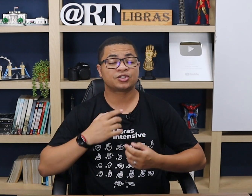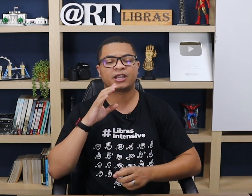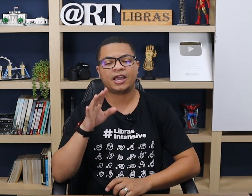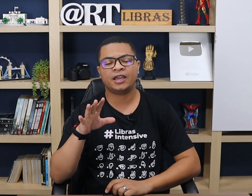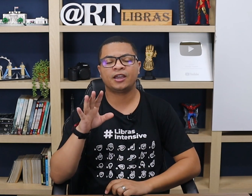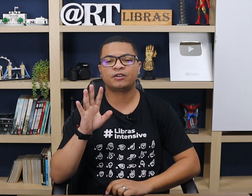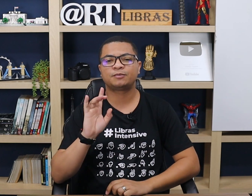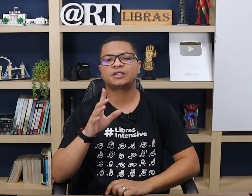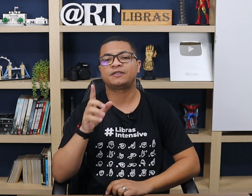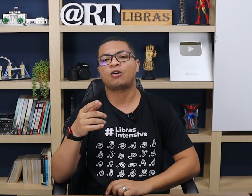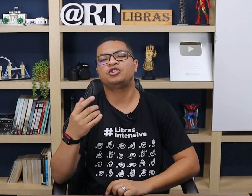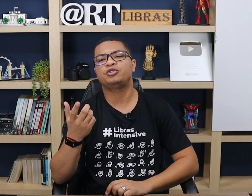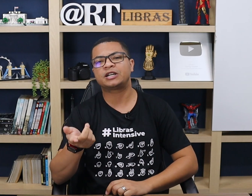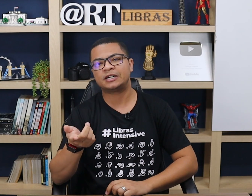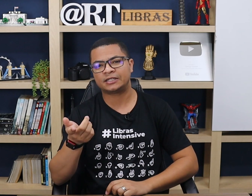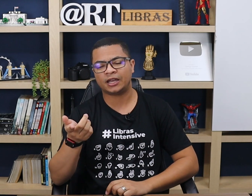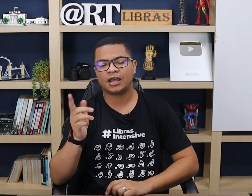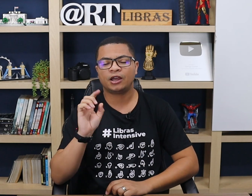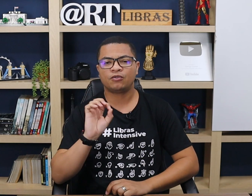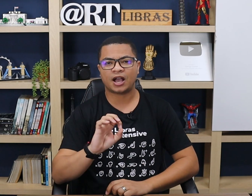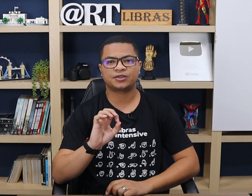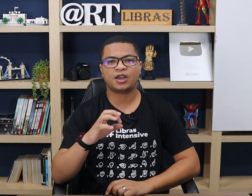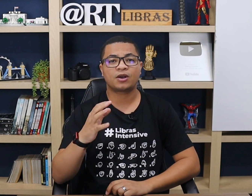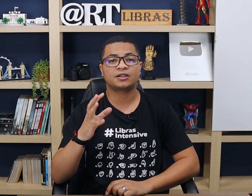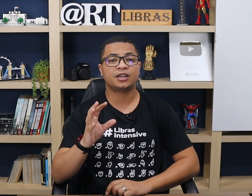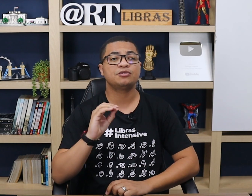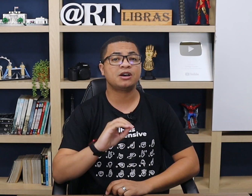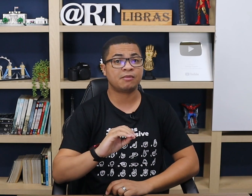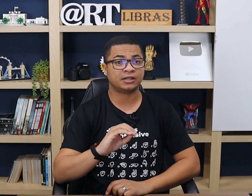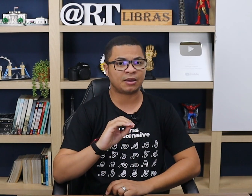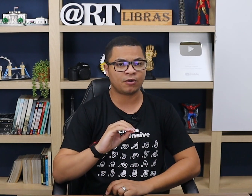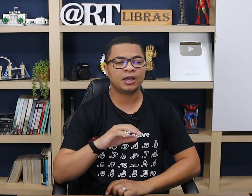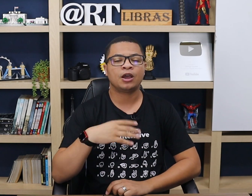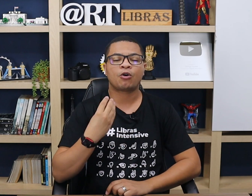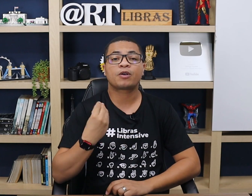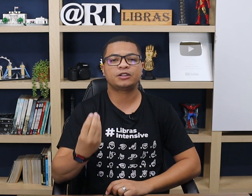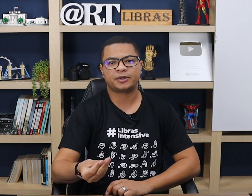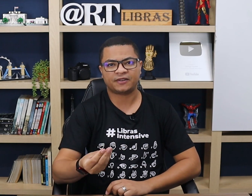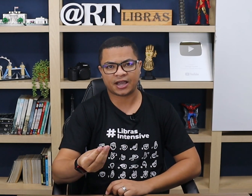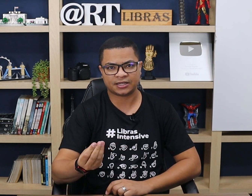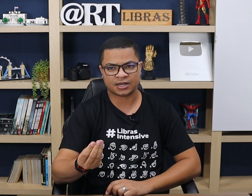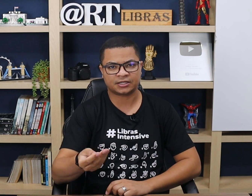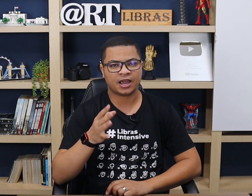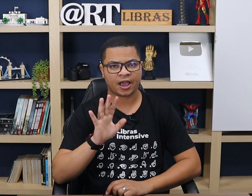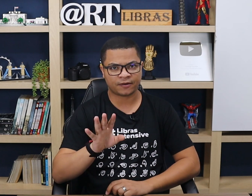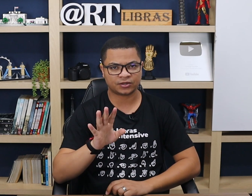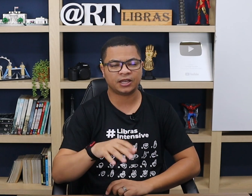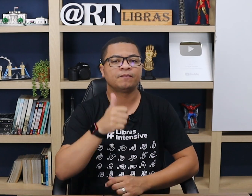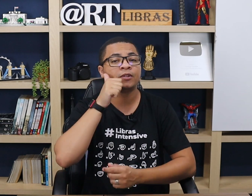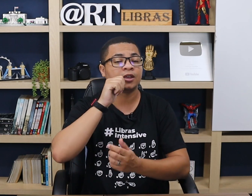só que aí eu vou especificar o tipo de câncer no caso que é o câncer de mama tá bom Como que eu vou especificar esse câncer aí eu faço assim